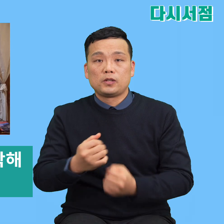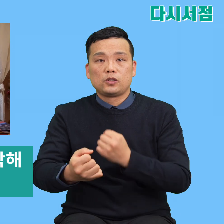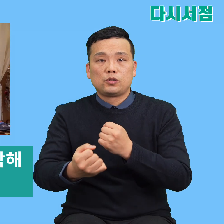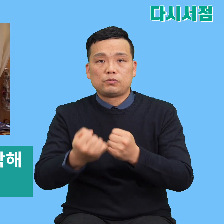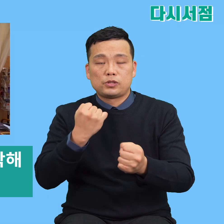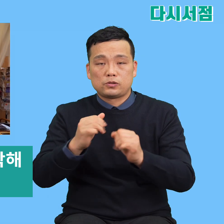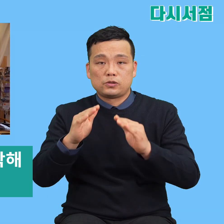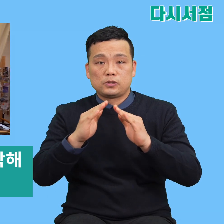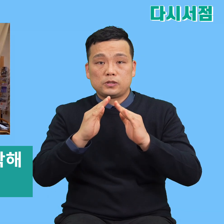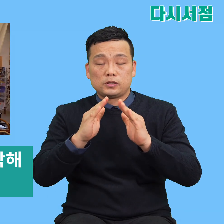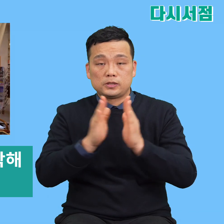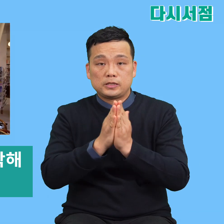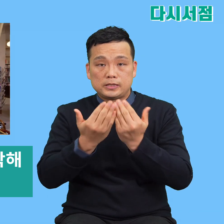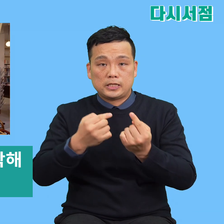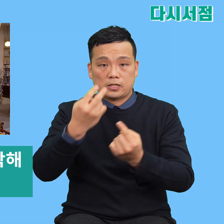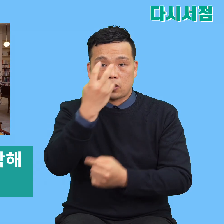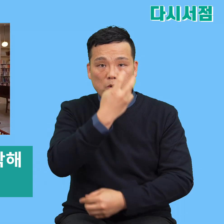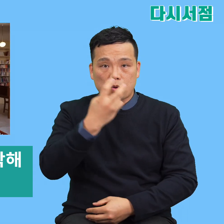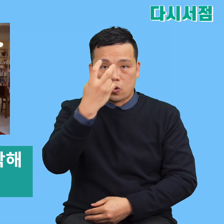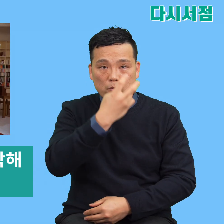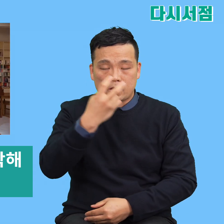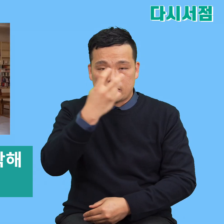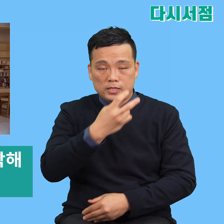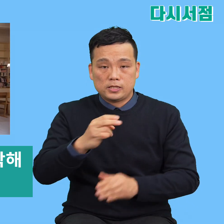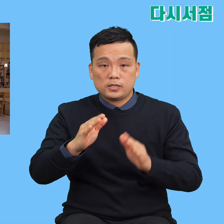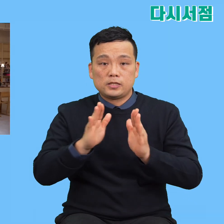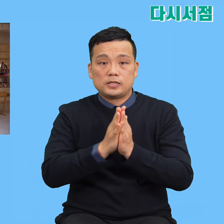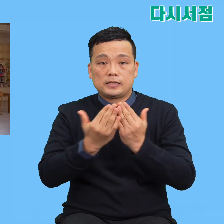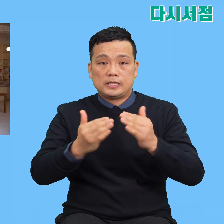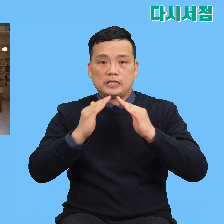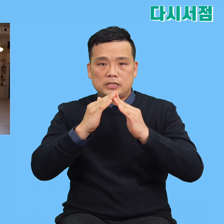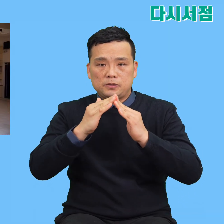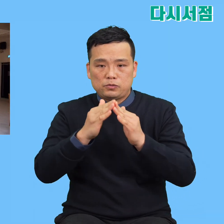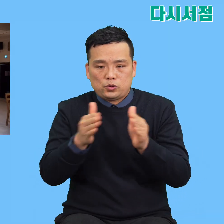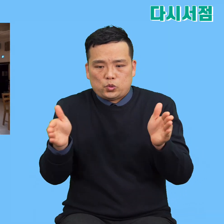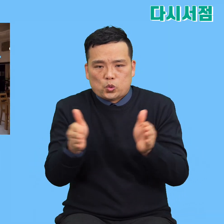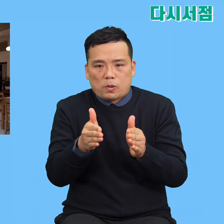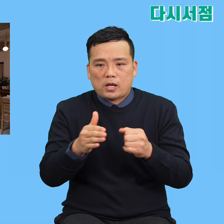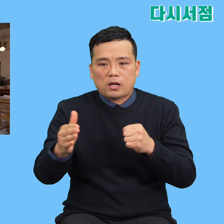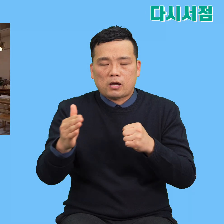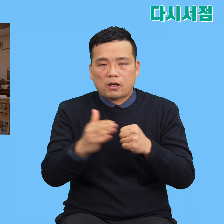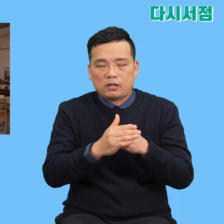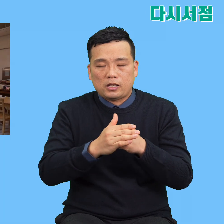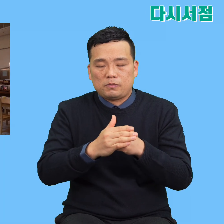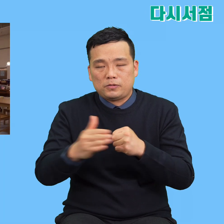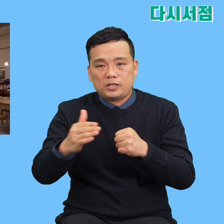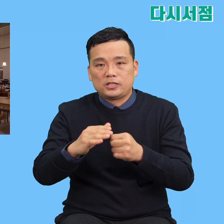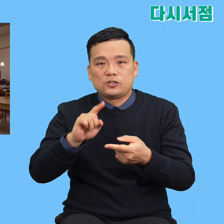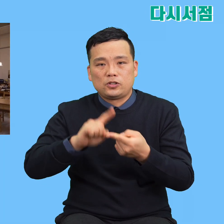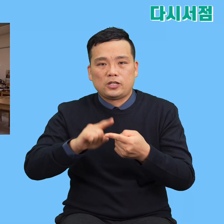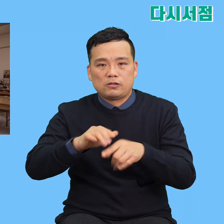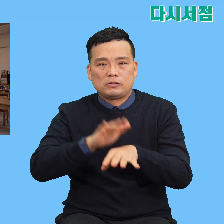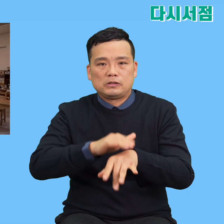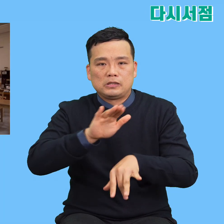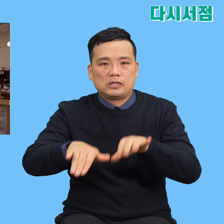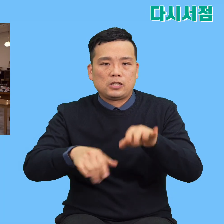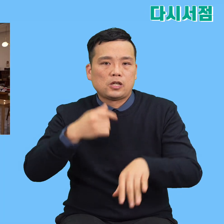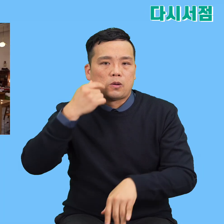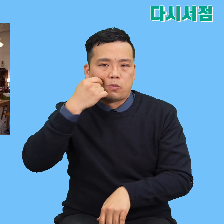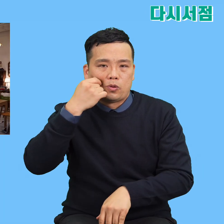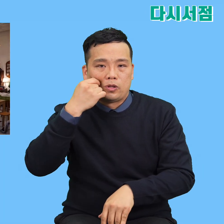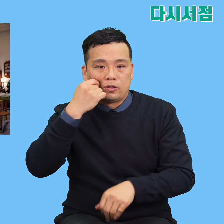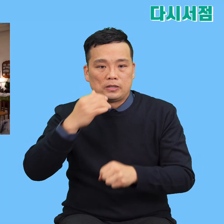도서 관리부터 시작해 서점 규모까지 생각하면 작은 서점에서는 어려운 일일 수도 있죠.